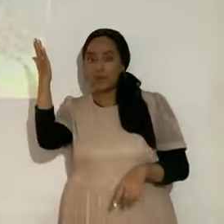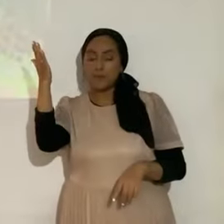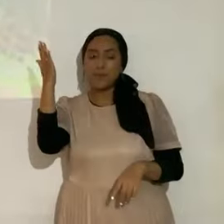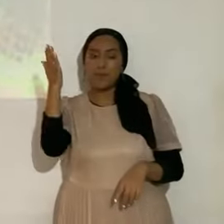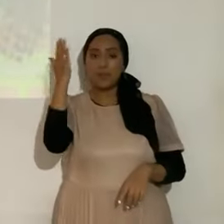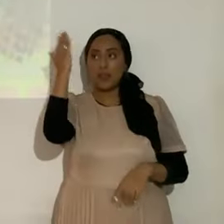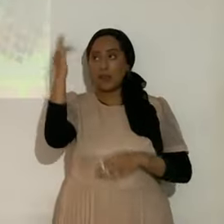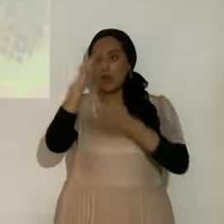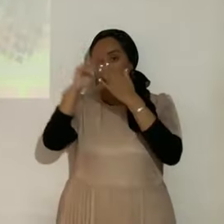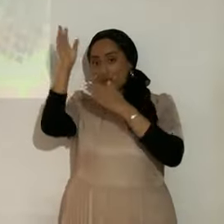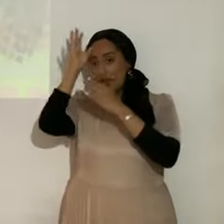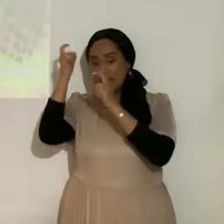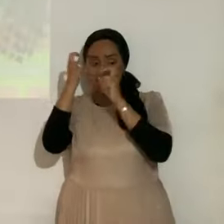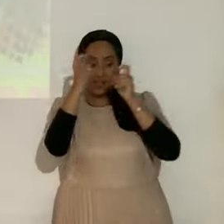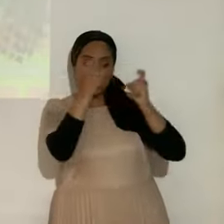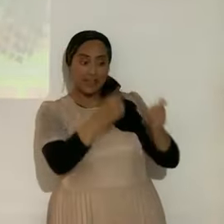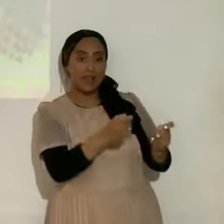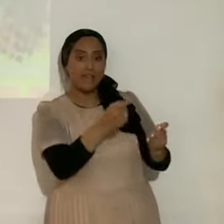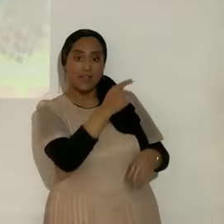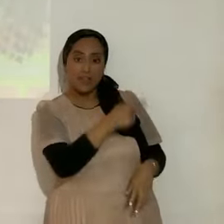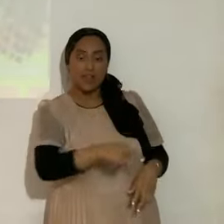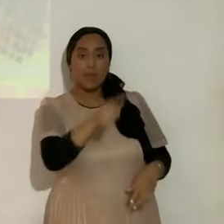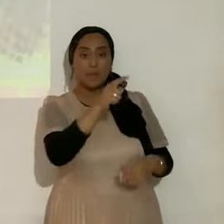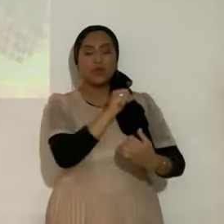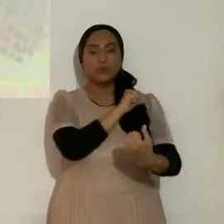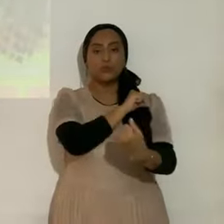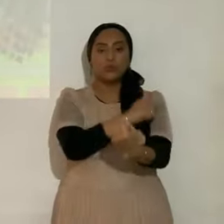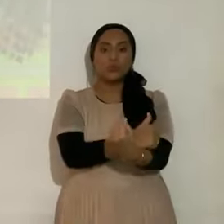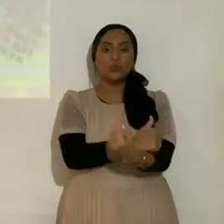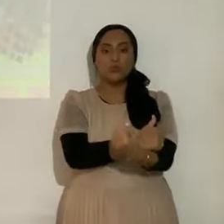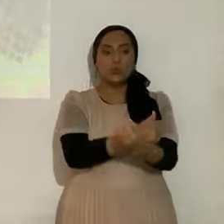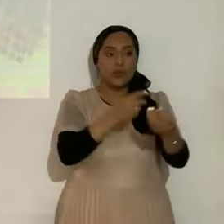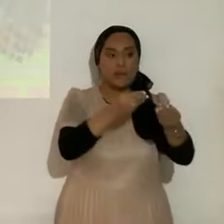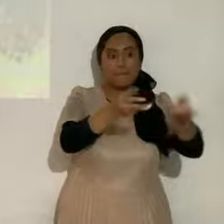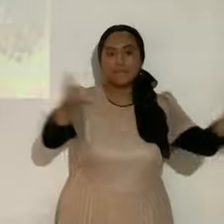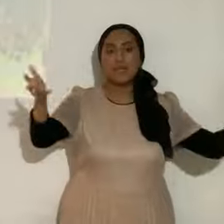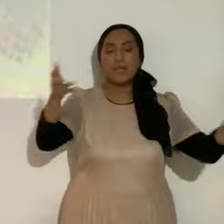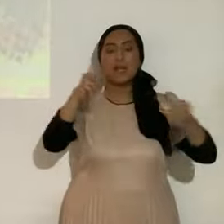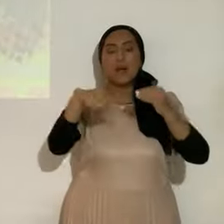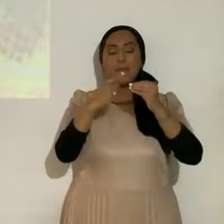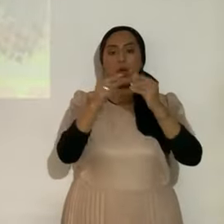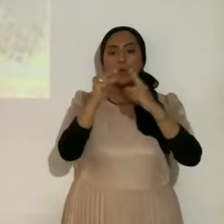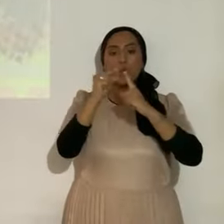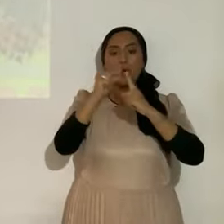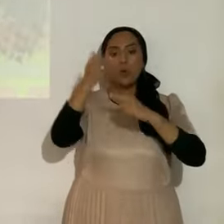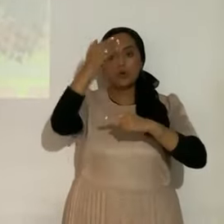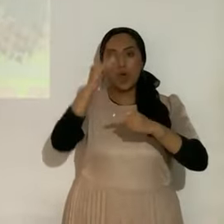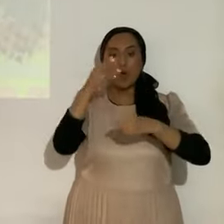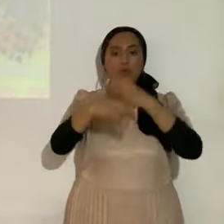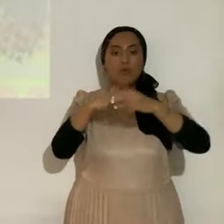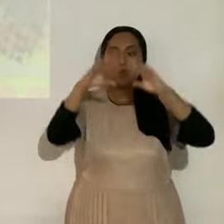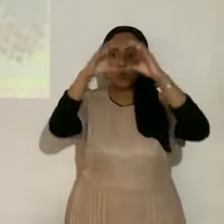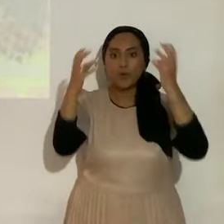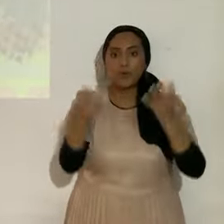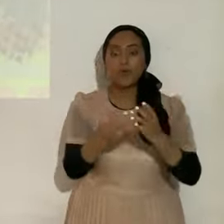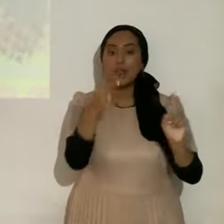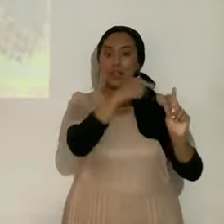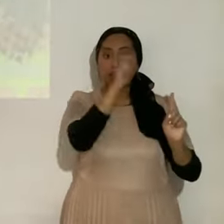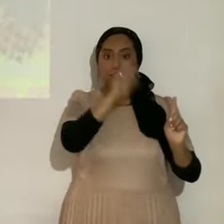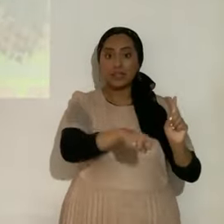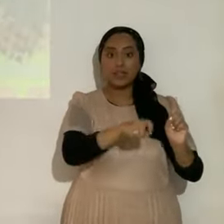el Eterno les delegó esa autoridad de poder, ¿sí? Dar a conocer la palabra al mundo entero. Ellos tenían que irradiar esa luz